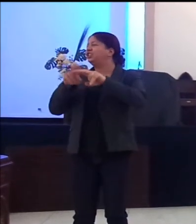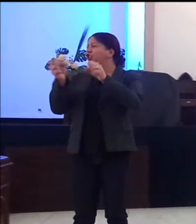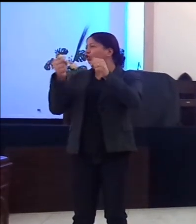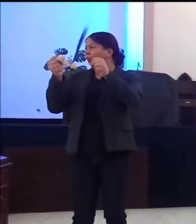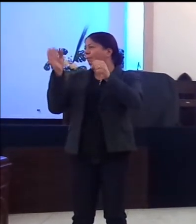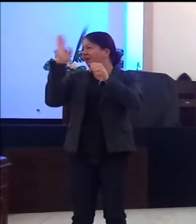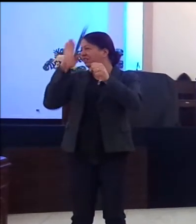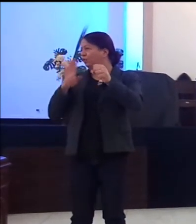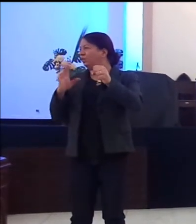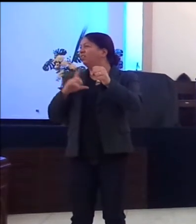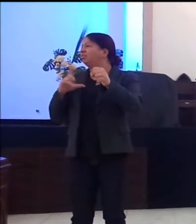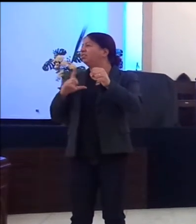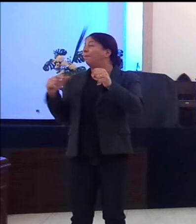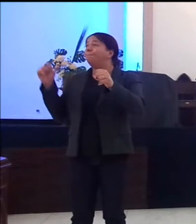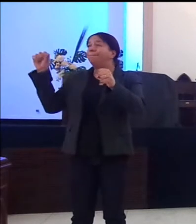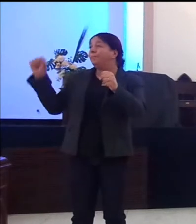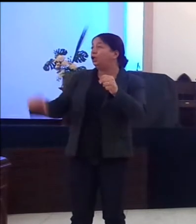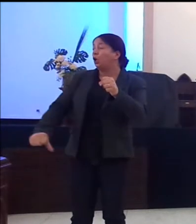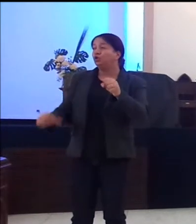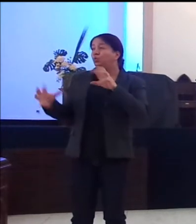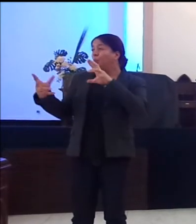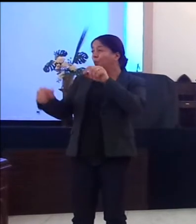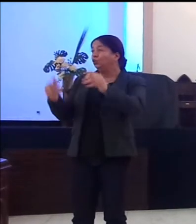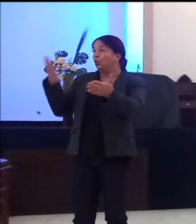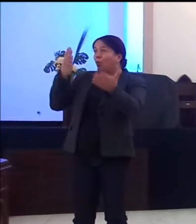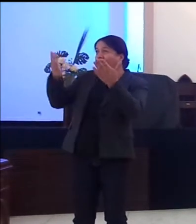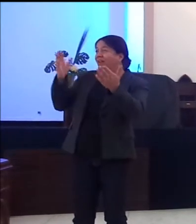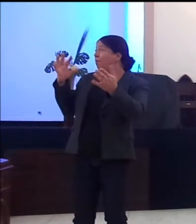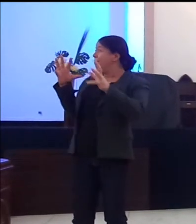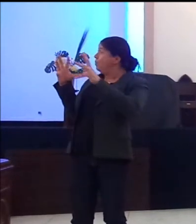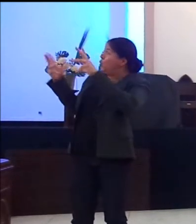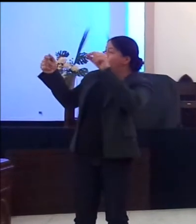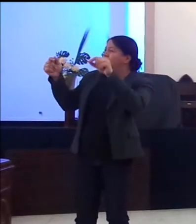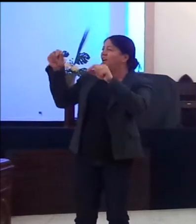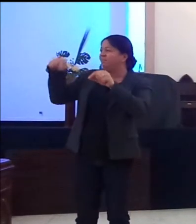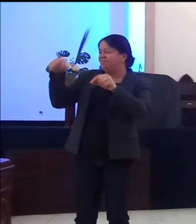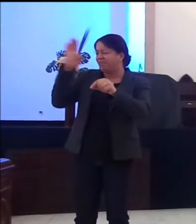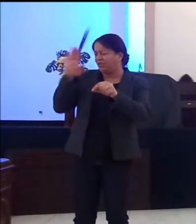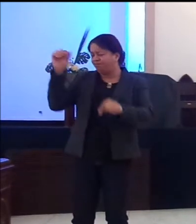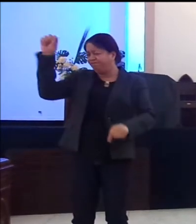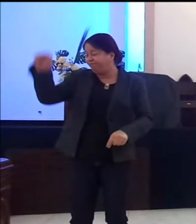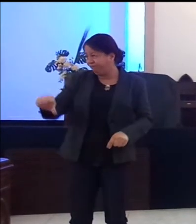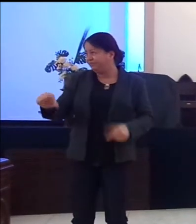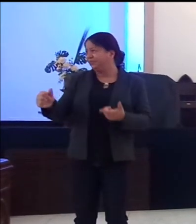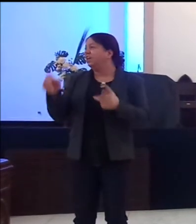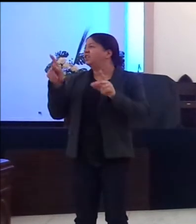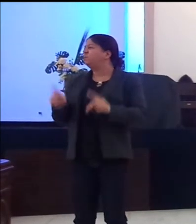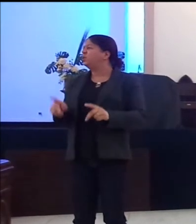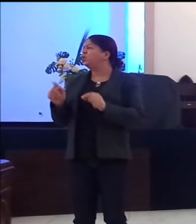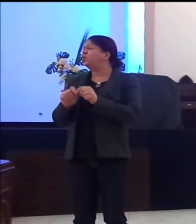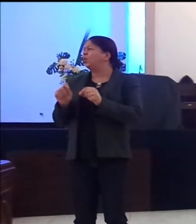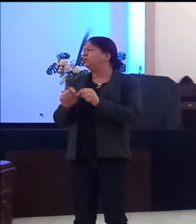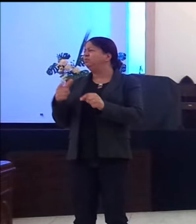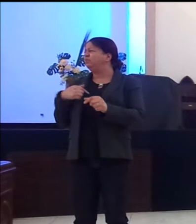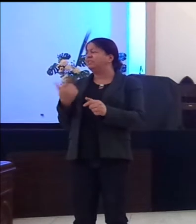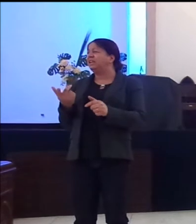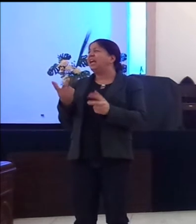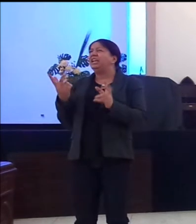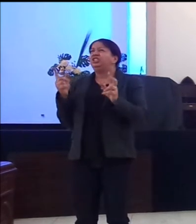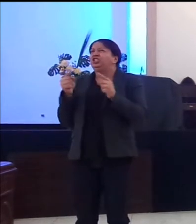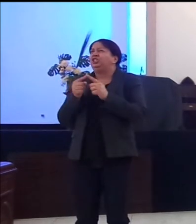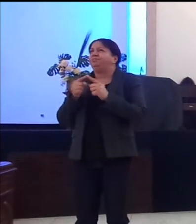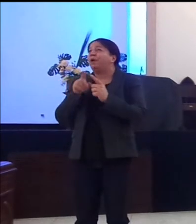brasileiros, que estão entre os piores presídios do mundo. As pessoas são tratadas piores do que